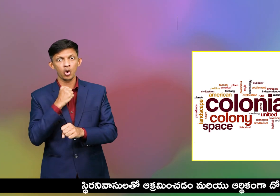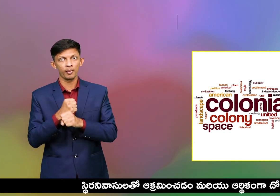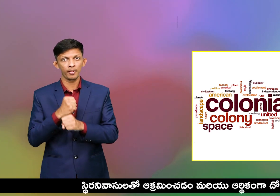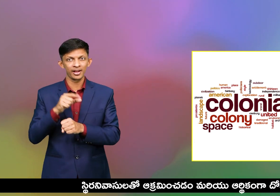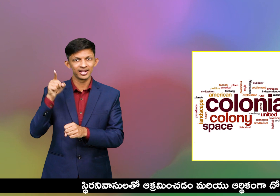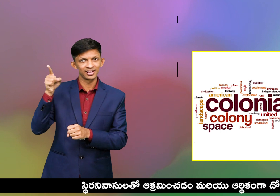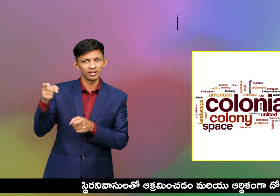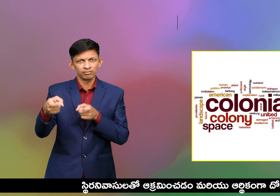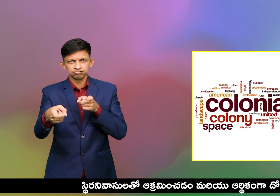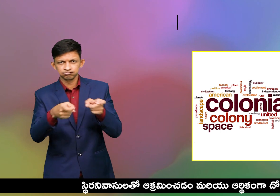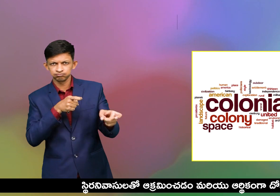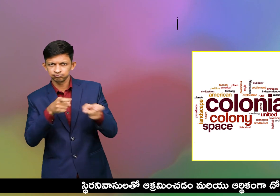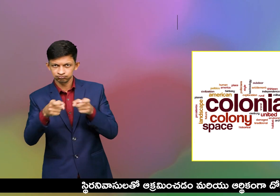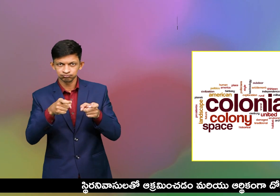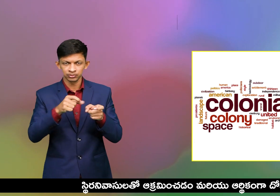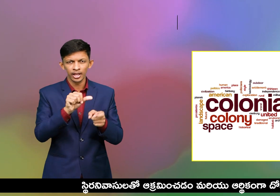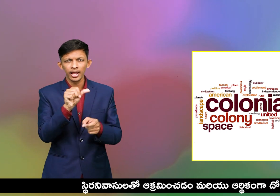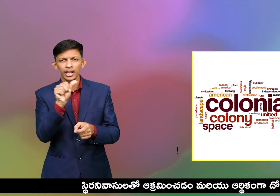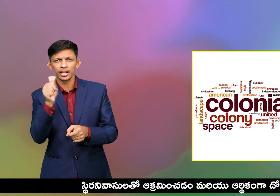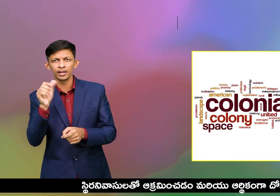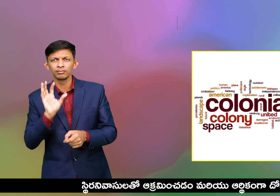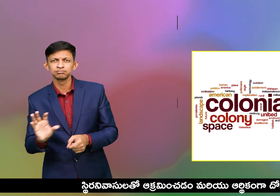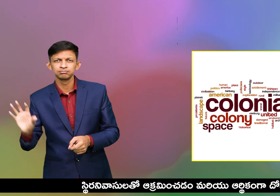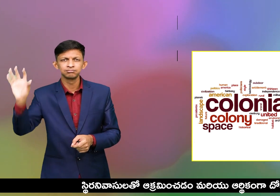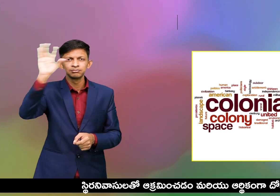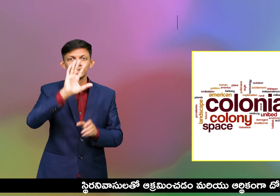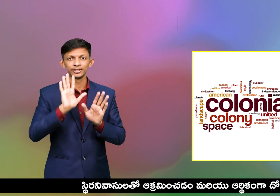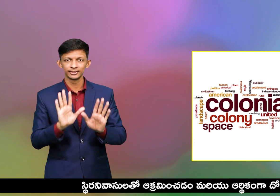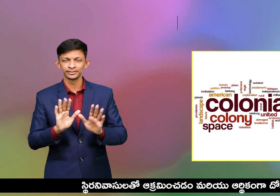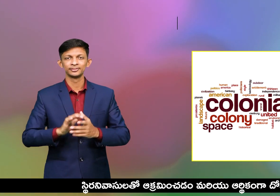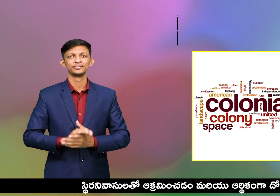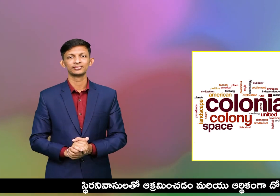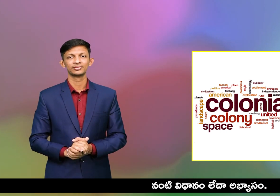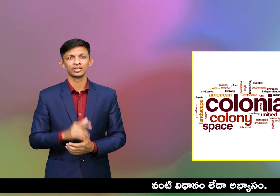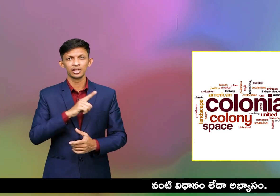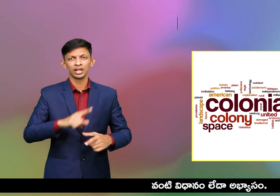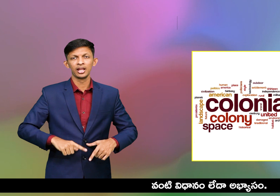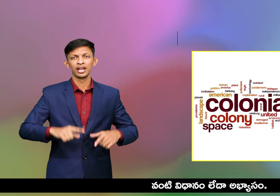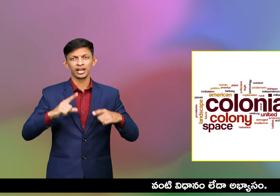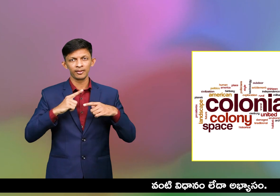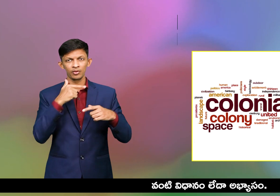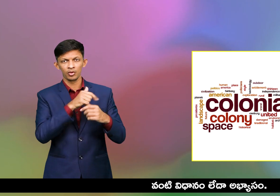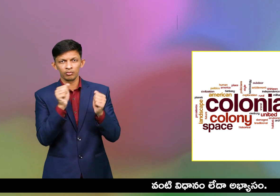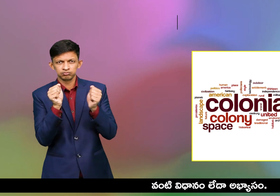నివాసులతో ఆక్రమించడం మరియు ఆర్థికంగా దోపిడీ చేయడం వంటి విధానం